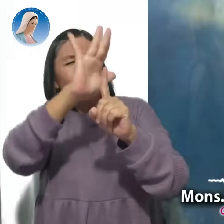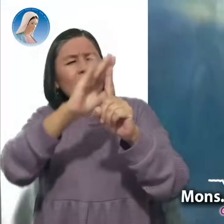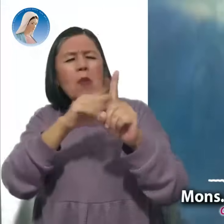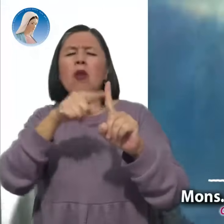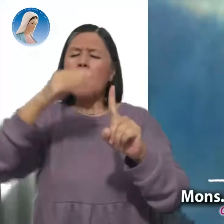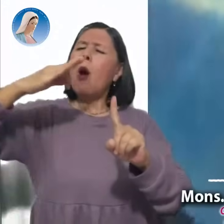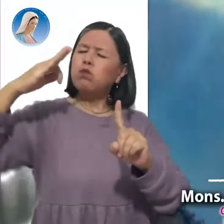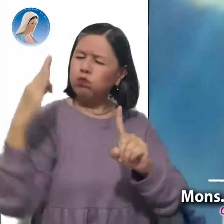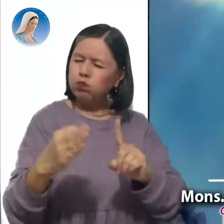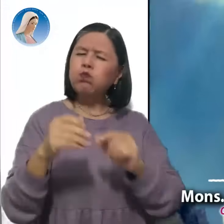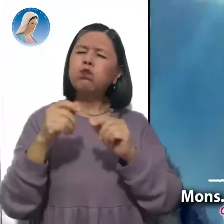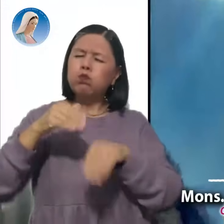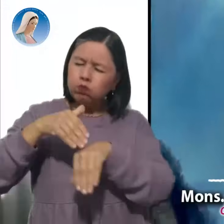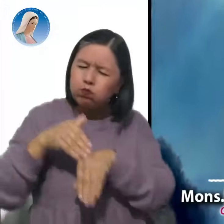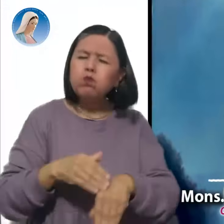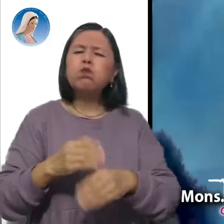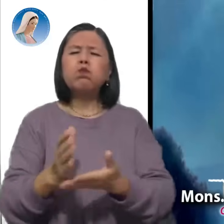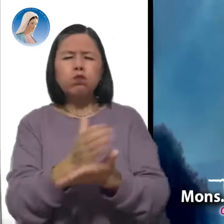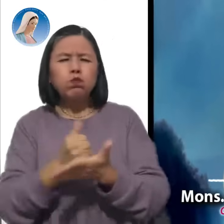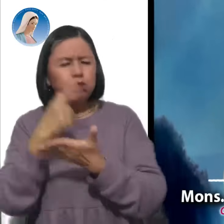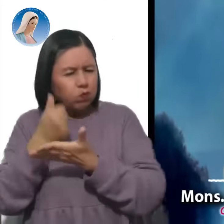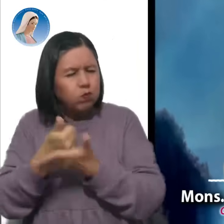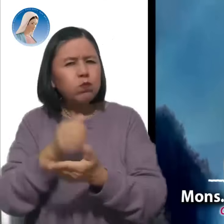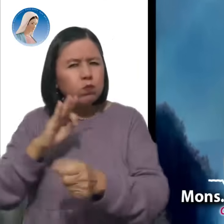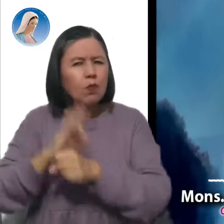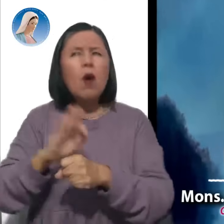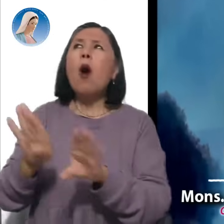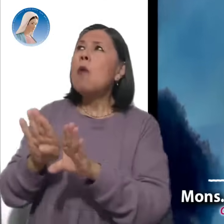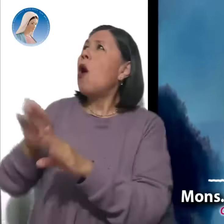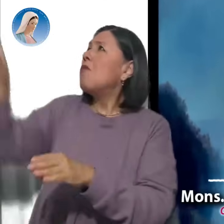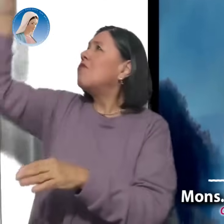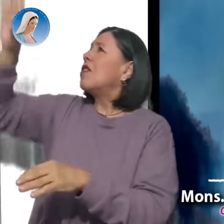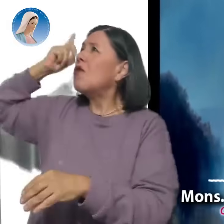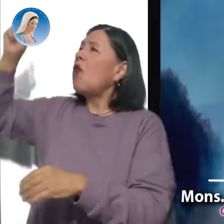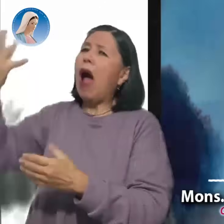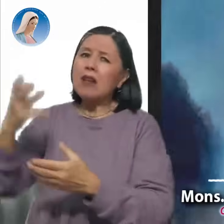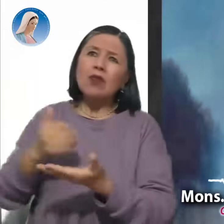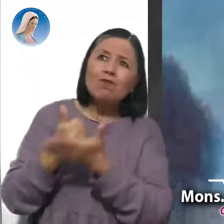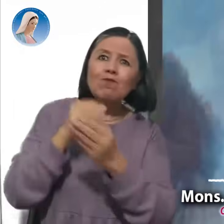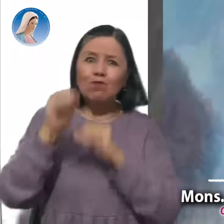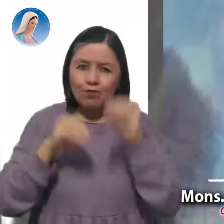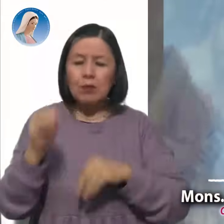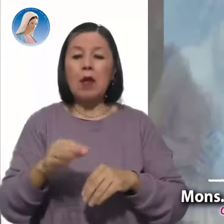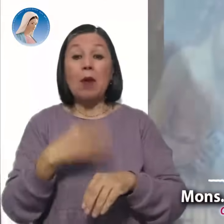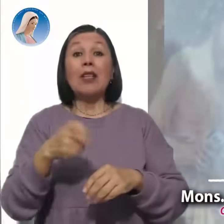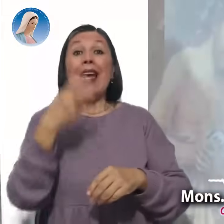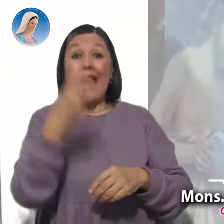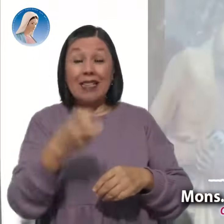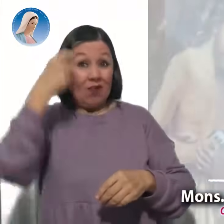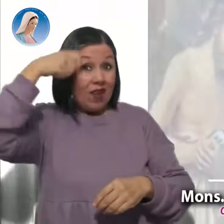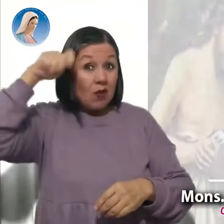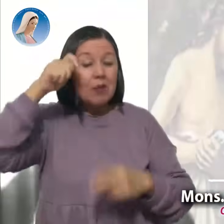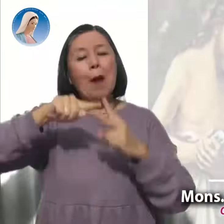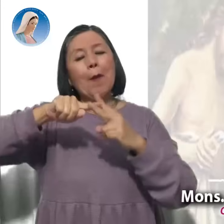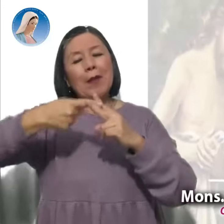entregado a la construcción del reino. El bautismo de Jesús inaugura su vida pública